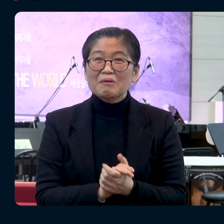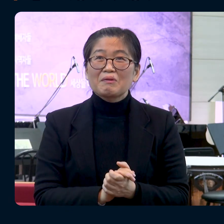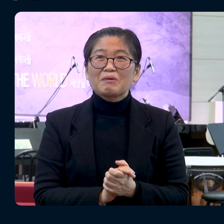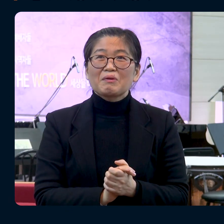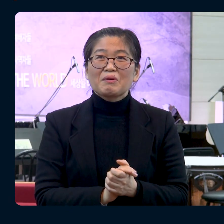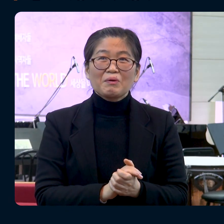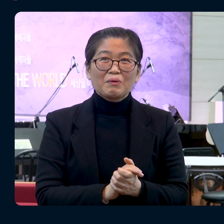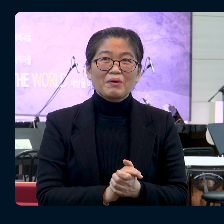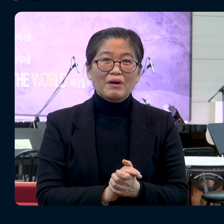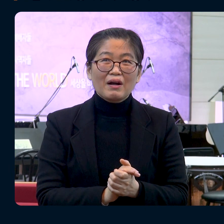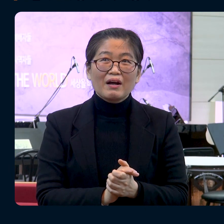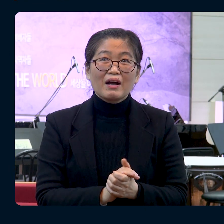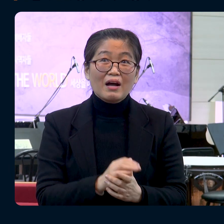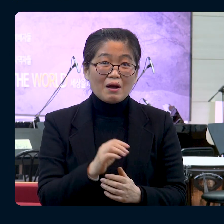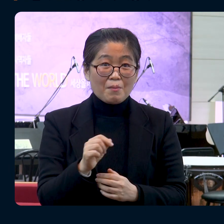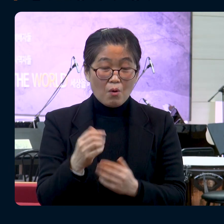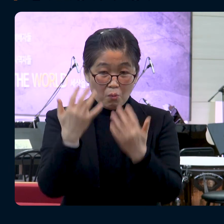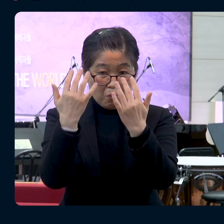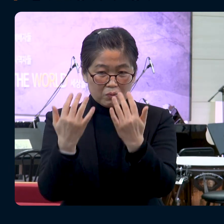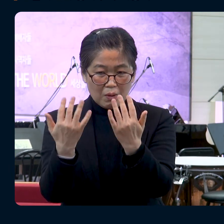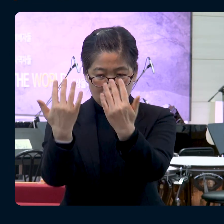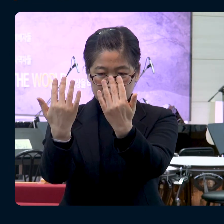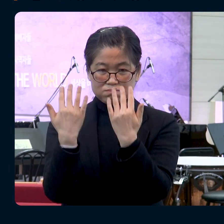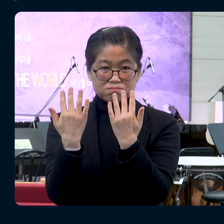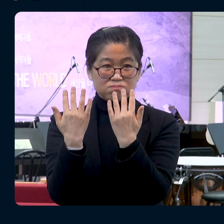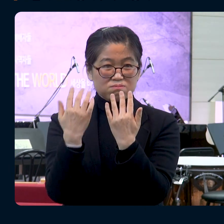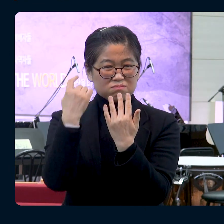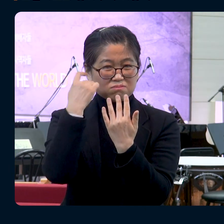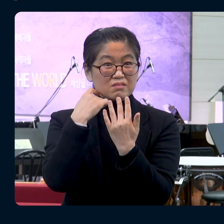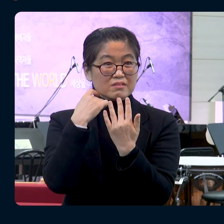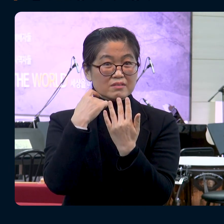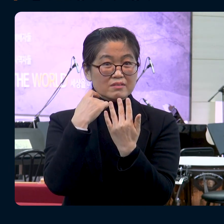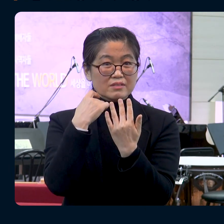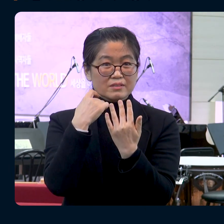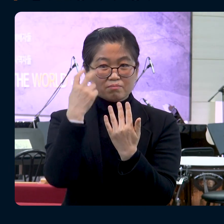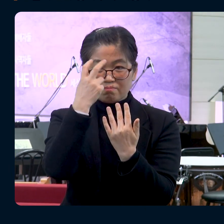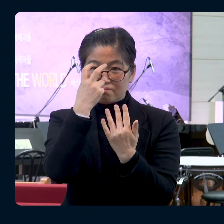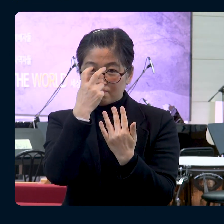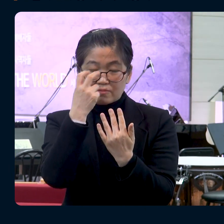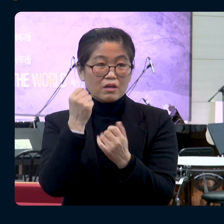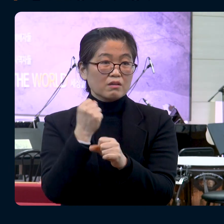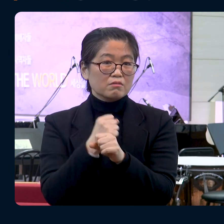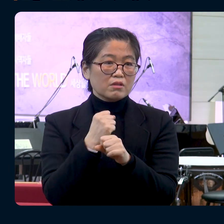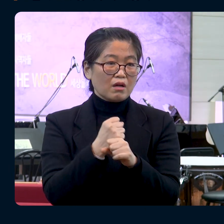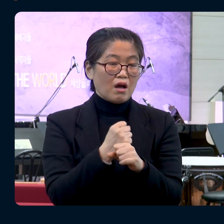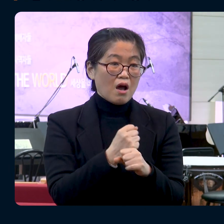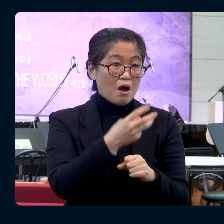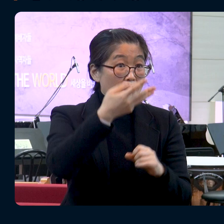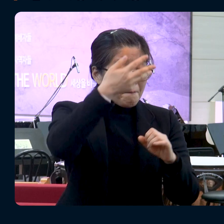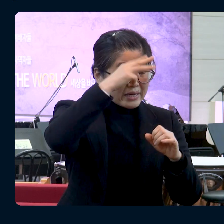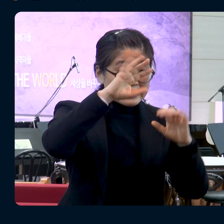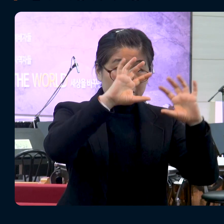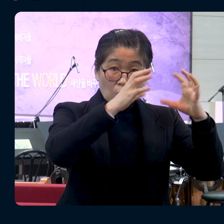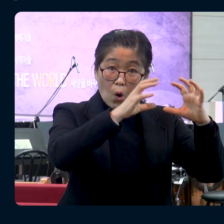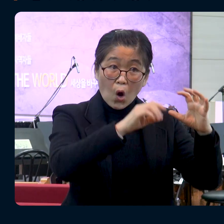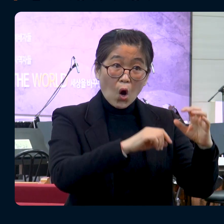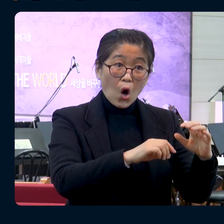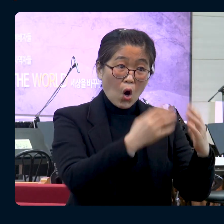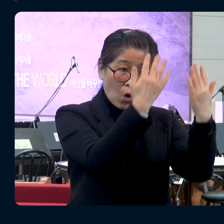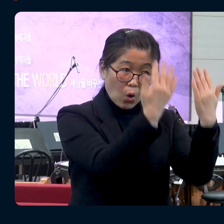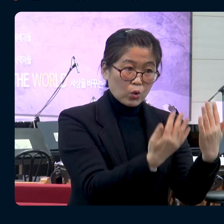우리가 간접 경험으로 알 수 있는 것대로 굉장히 아주 닫혀 있고 막 다 돼 있잖아요. 그런데 멕시코 교도소는 어떻게